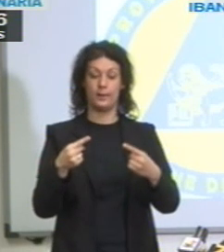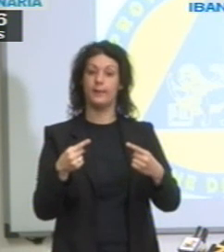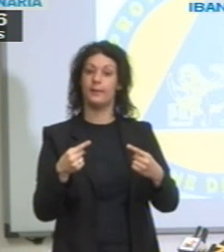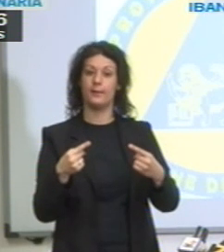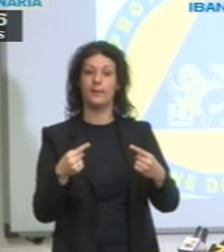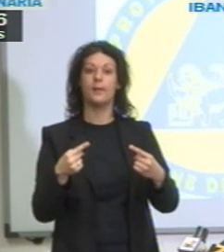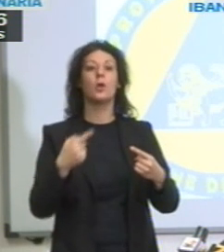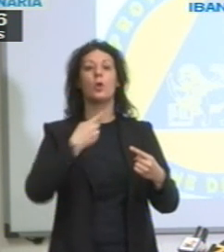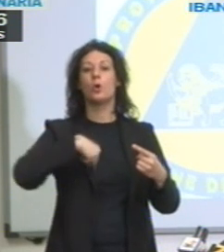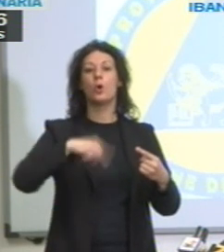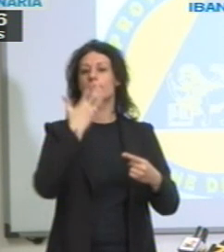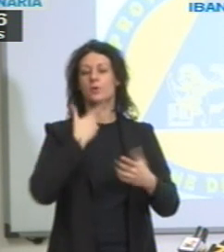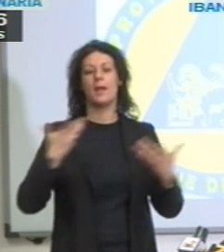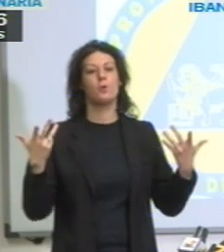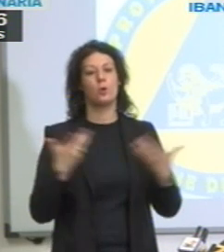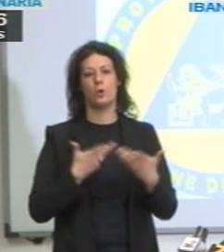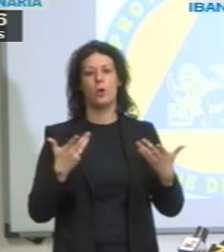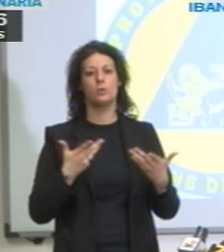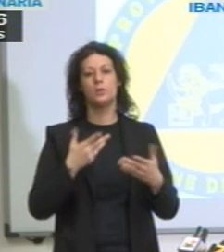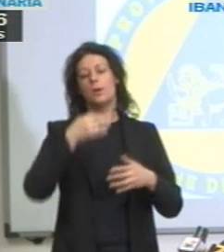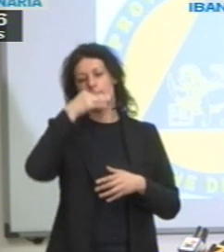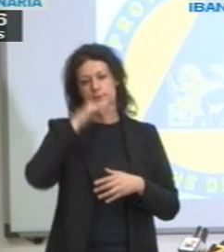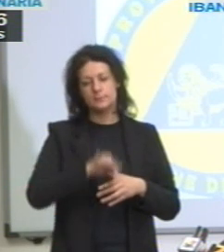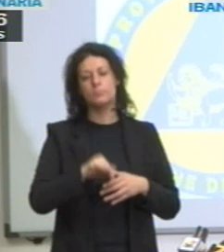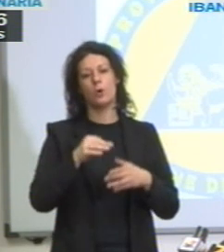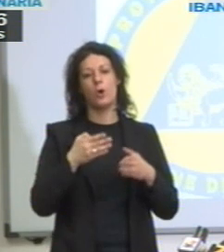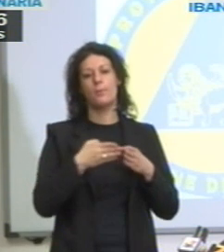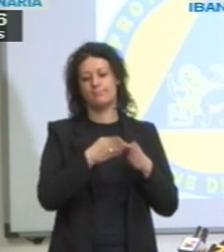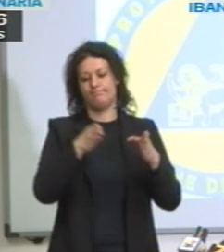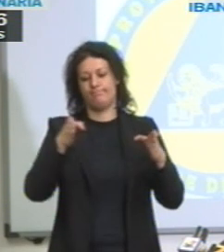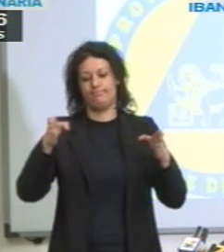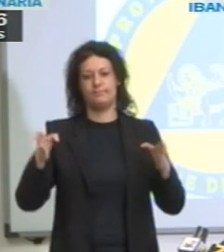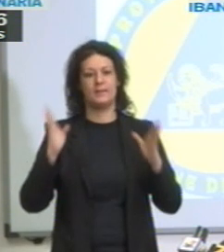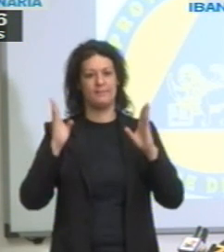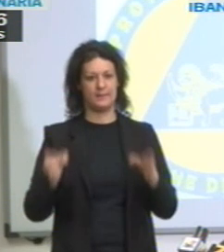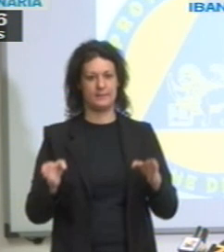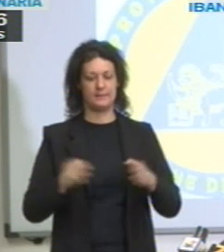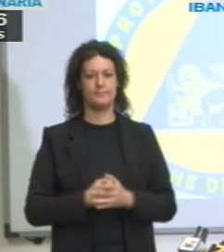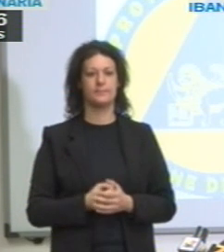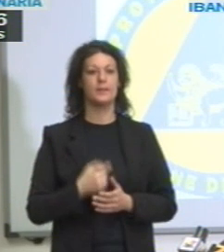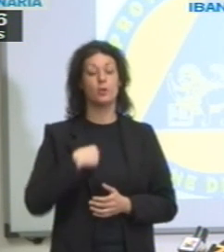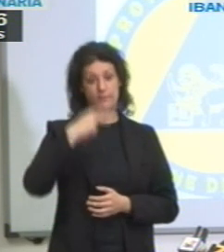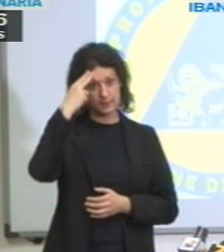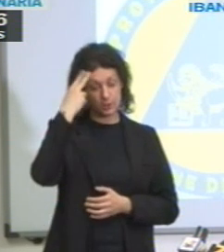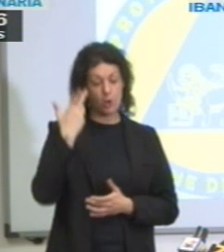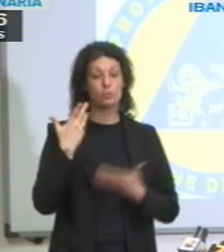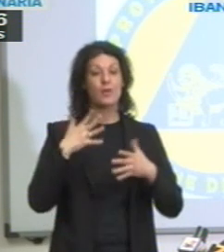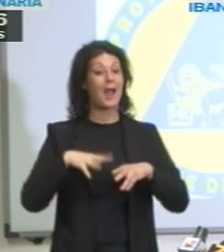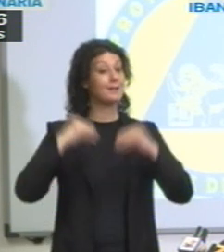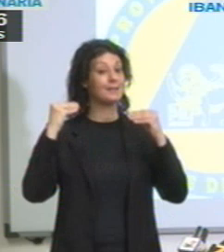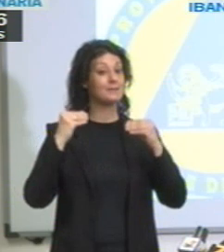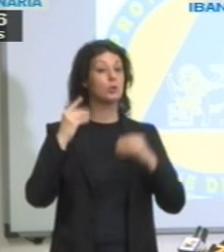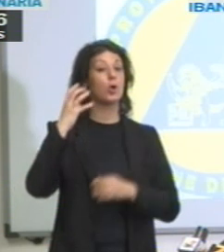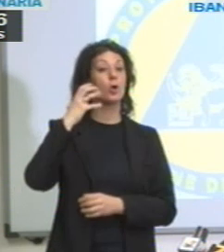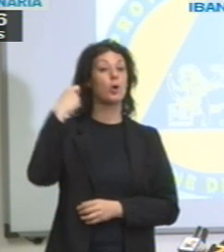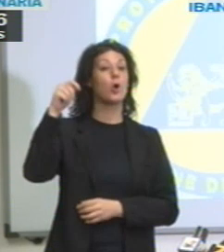verrà sostenuta è quella di avere la più ampia finestra possibile. Voglio ricordarvi che da fin dal primo giorno i governatori hanno chiesto